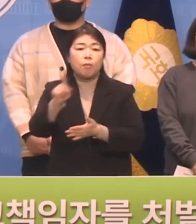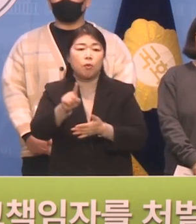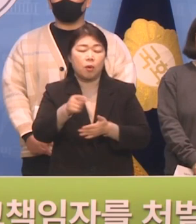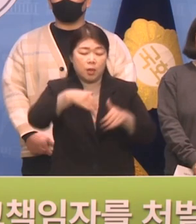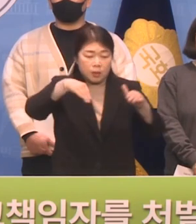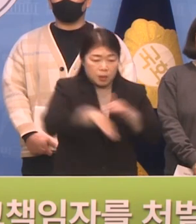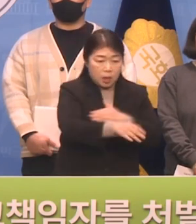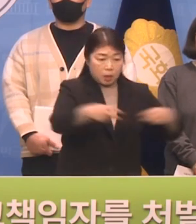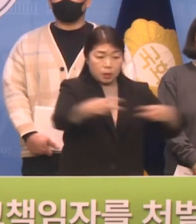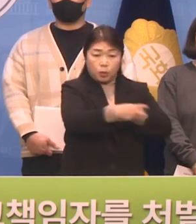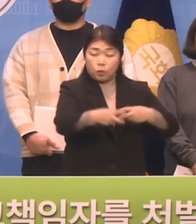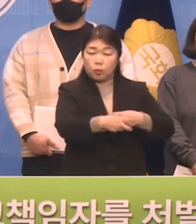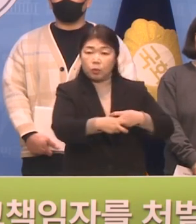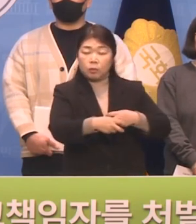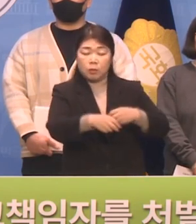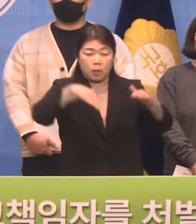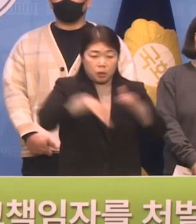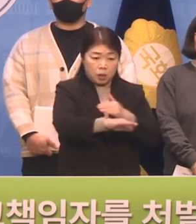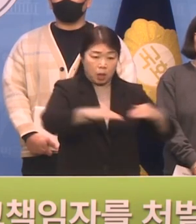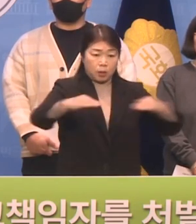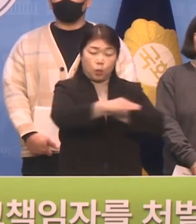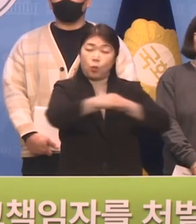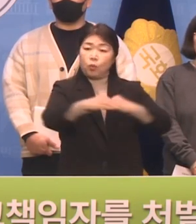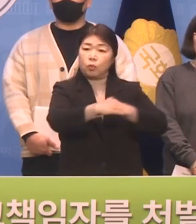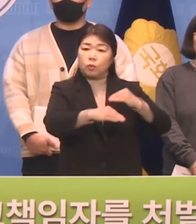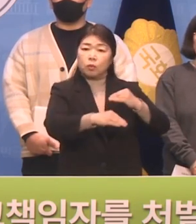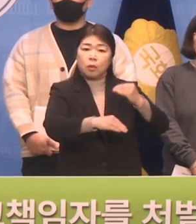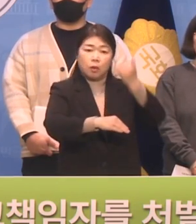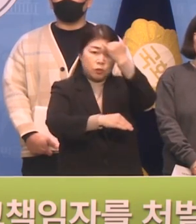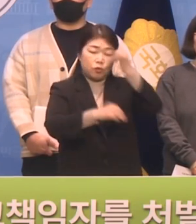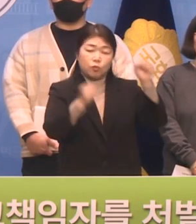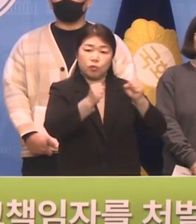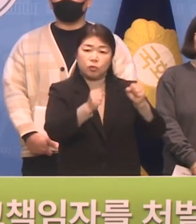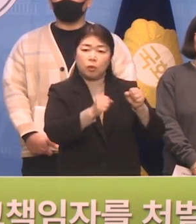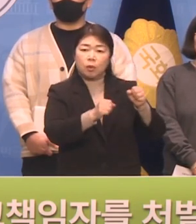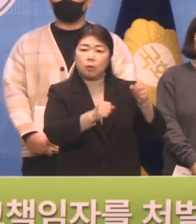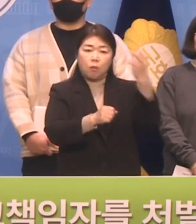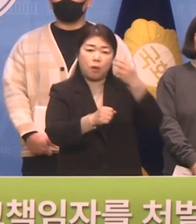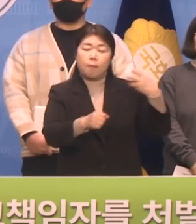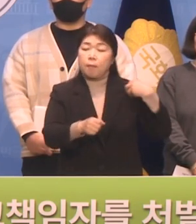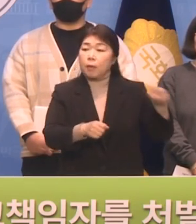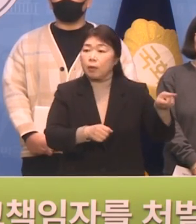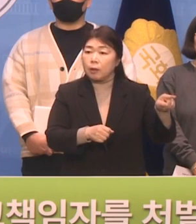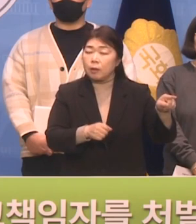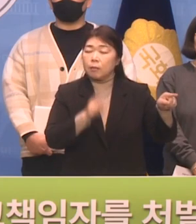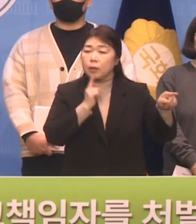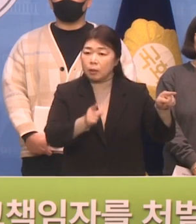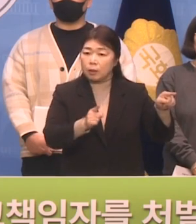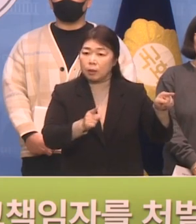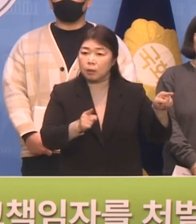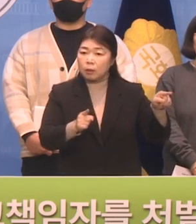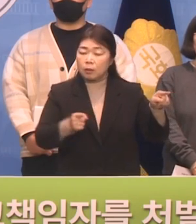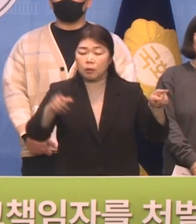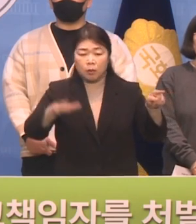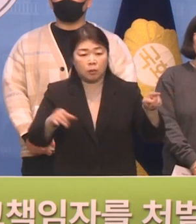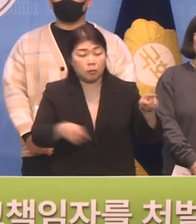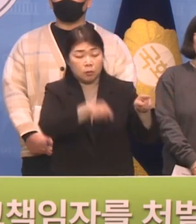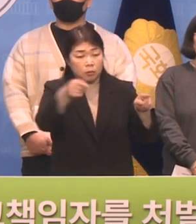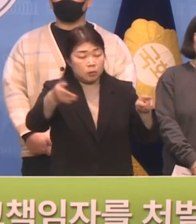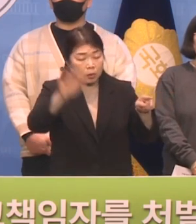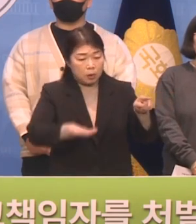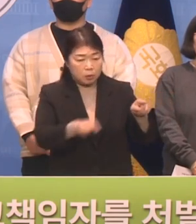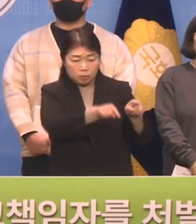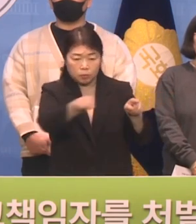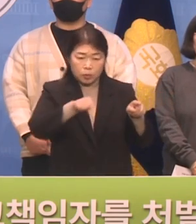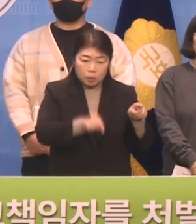주장하지만 충북도 관할이었던 묵방 지하차도는 청주시 재우려 지역 79개에도 포함되어